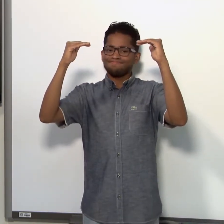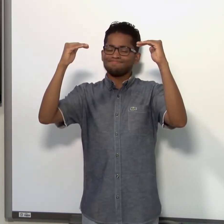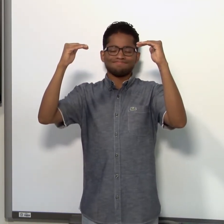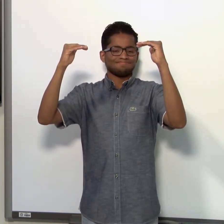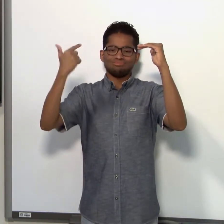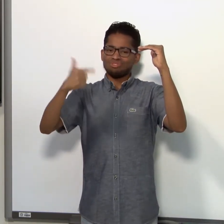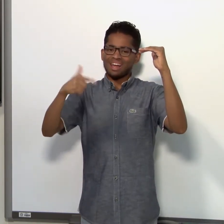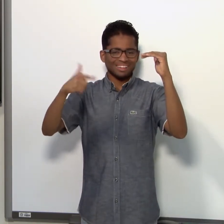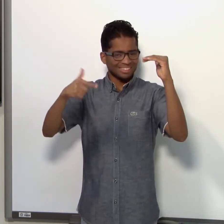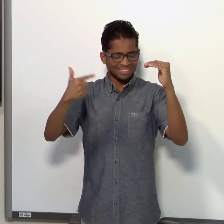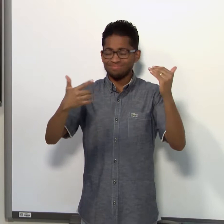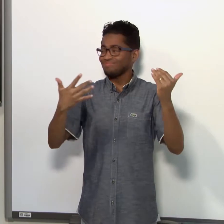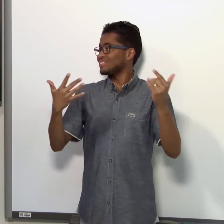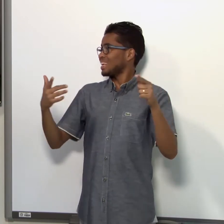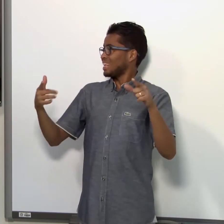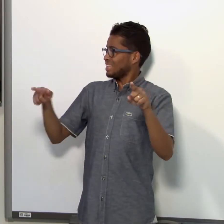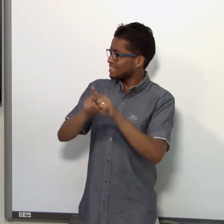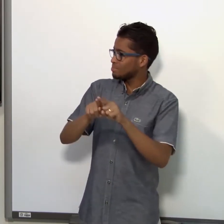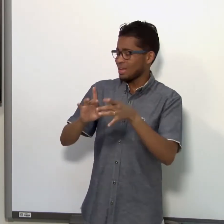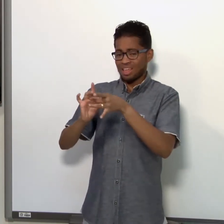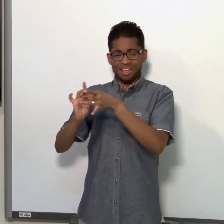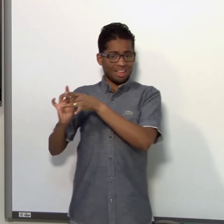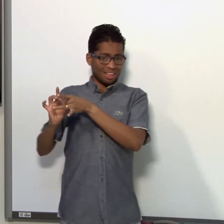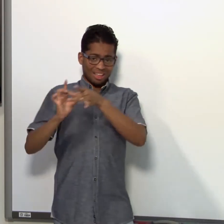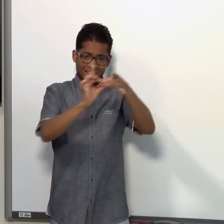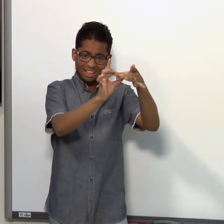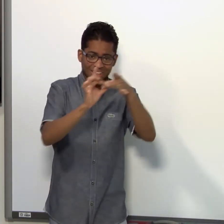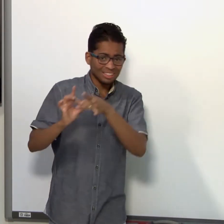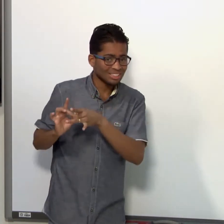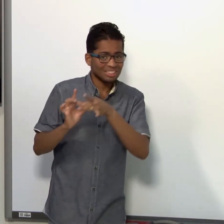Não tem o mesmo valor a Libras e a língua portuguesa.